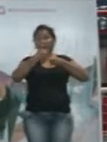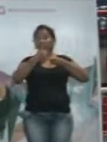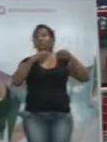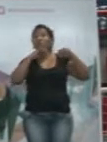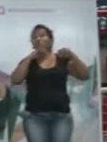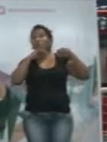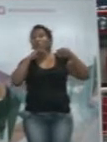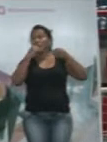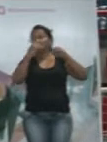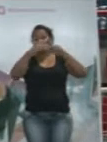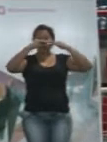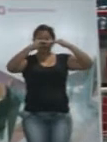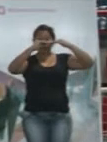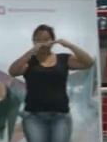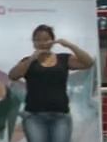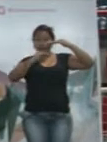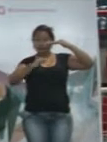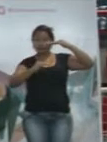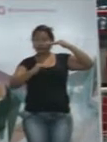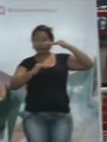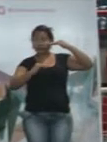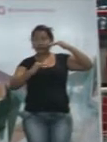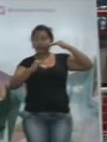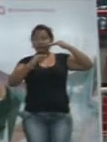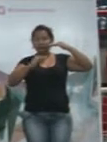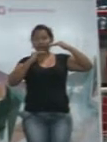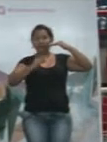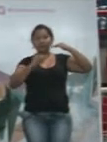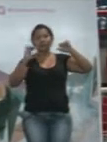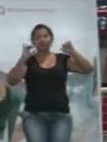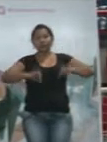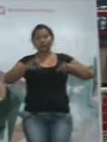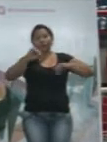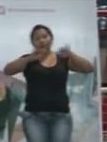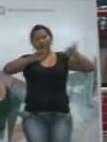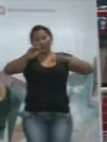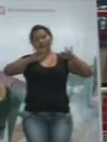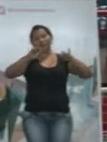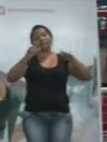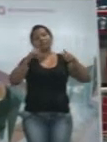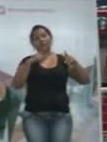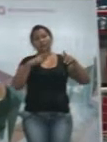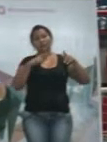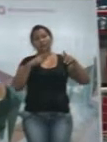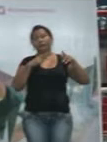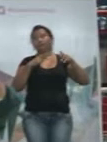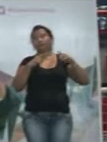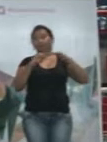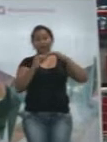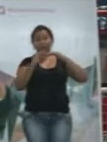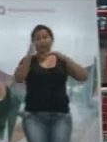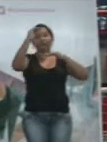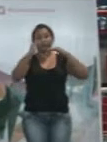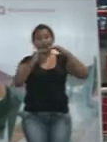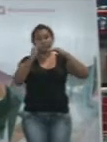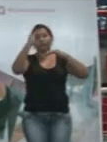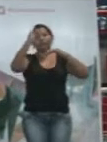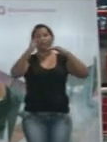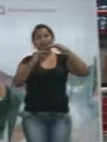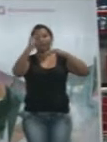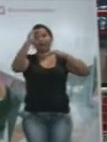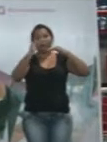O pistão começa a descer, a gasolina já sofre a reação. Aí o pistão desce pouco, sobe pouco, desce pouco,